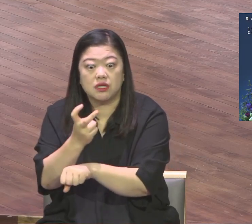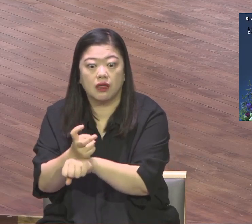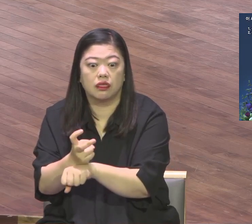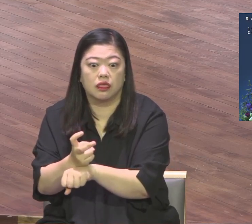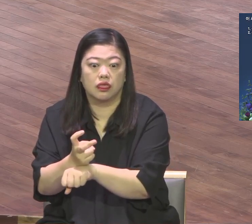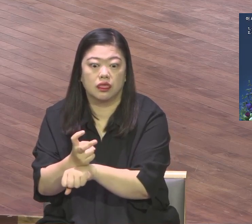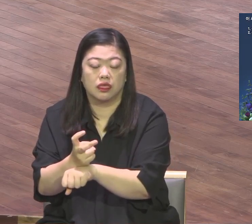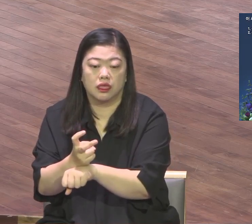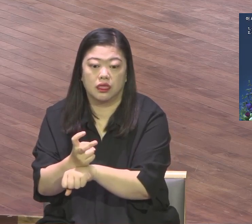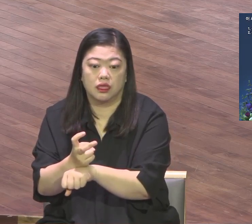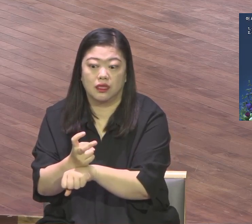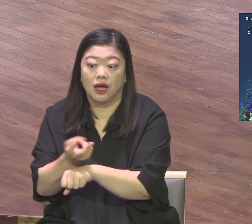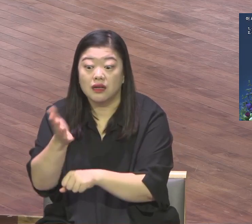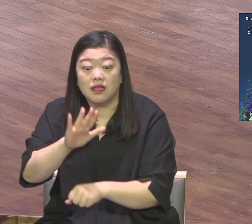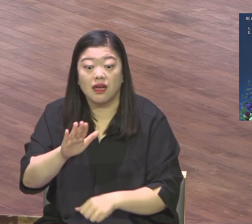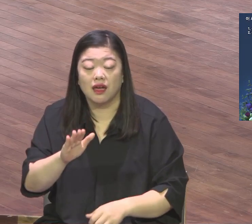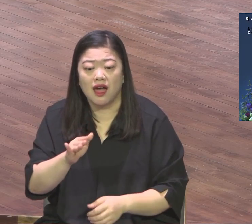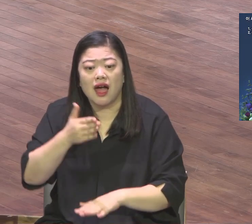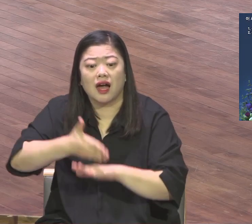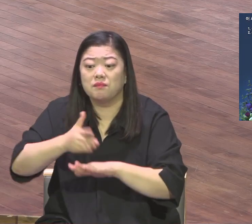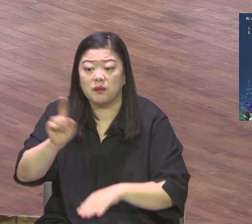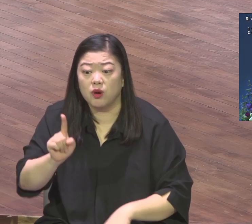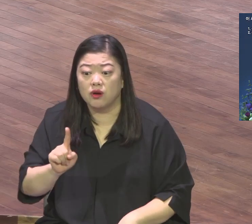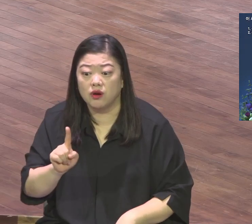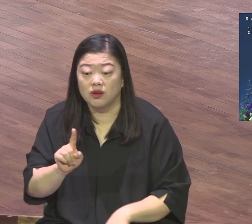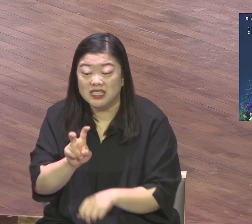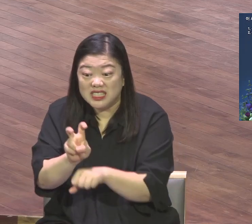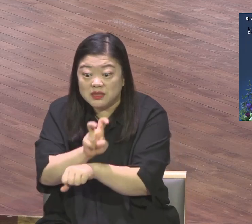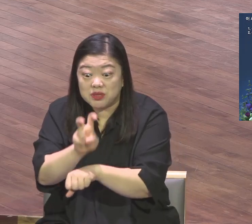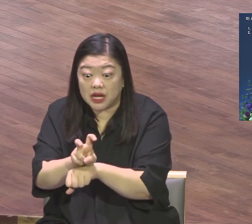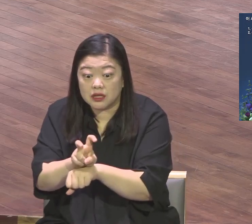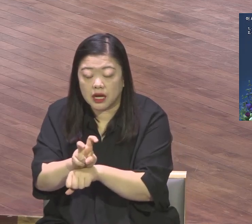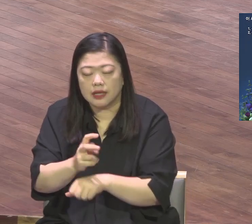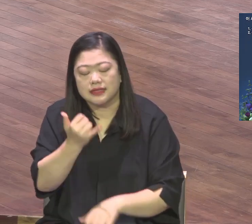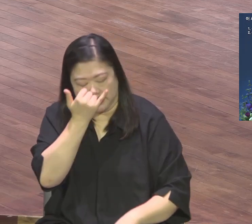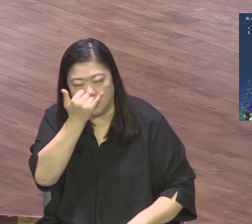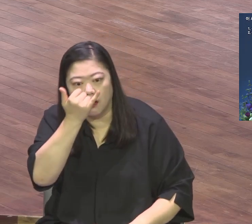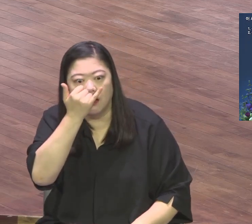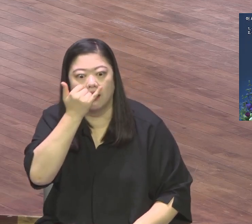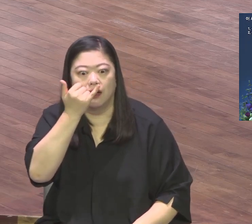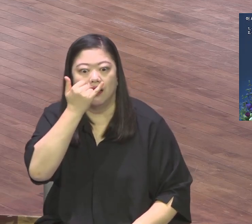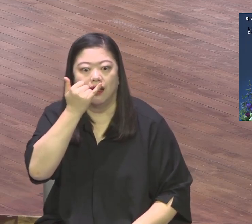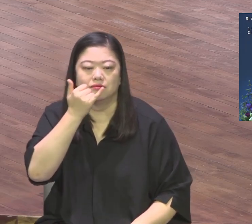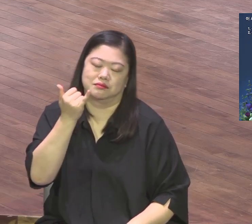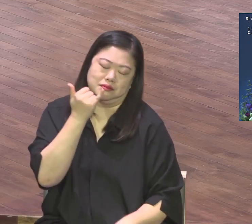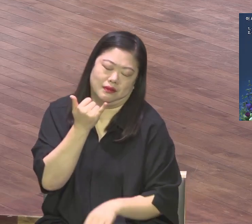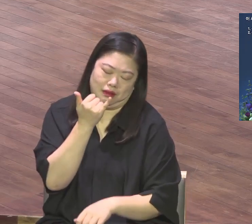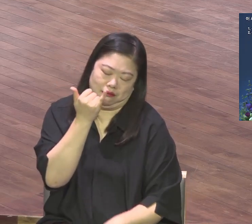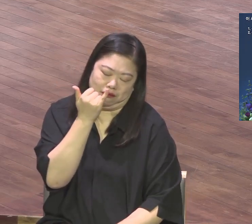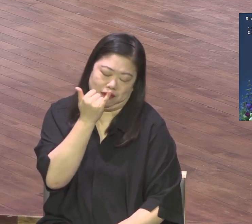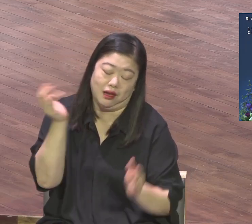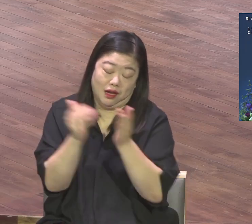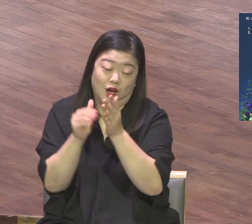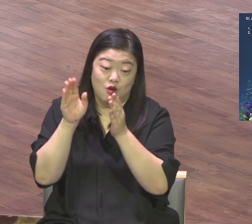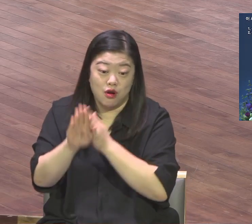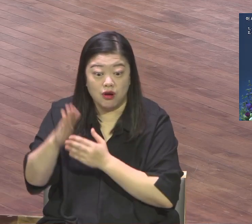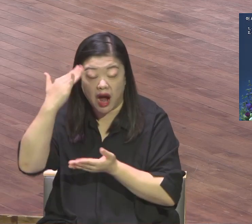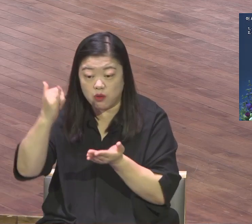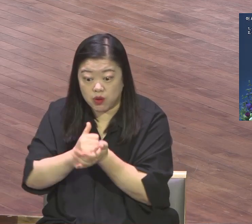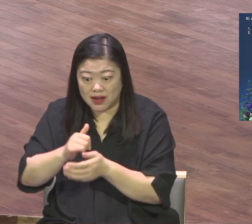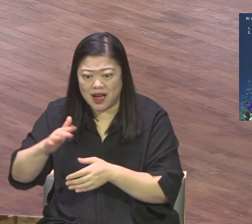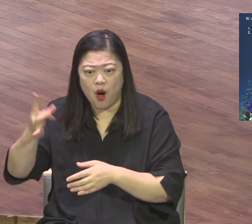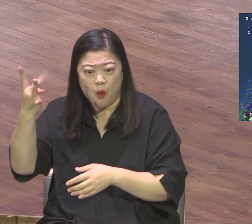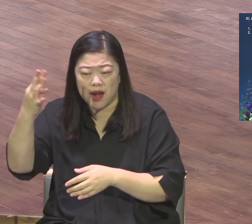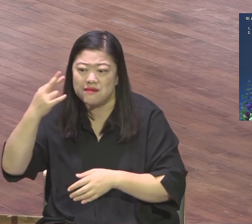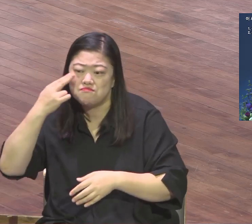없어요. 하나님의 은혜로. 우리 갔다 온 유목사님과 모든 팀들이 이 전도자 선교 현장에 복음 증거 사람 이거